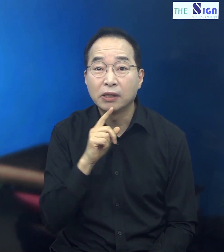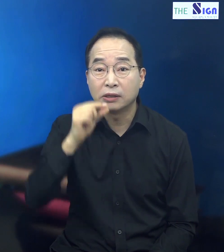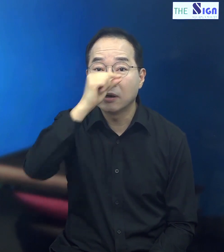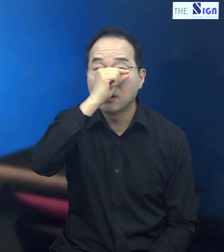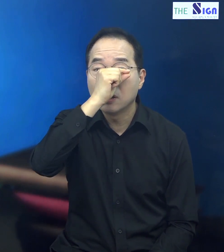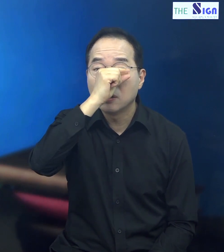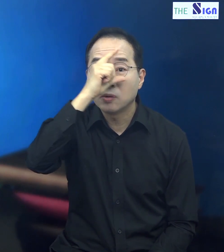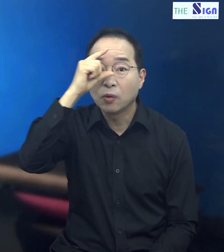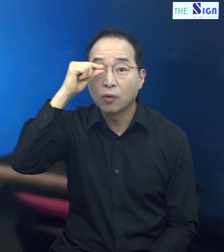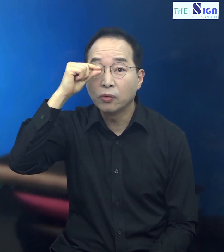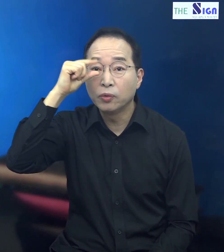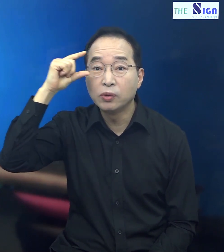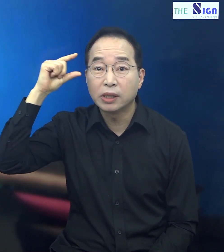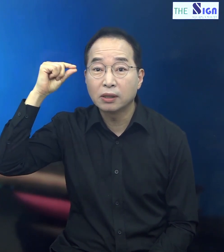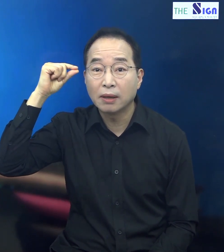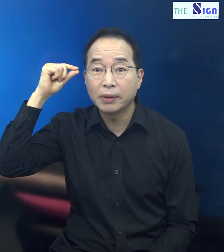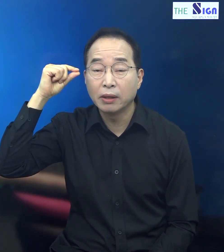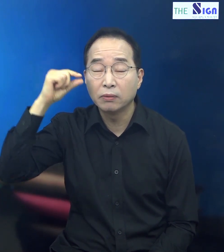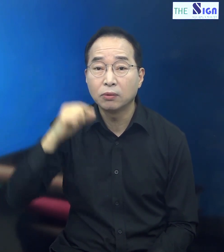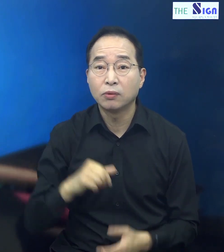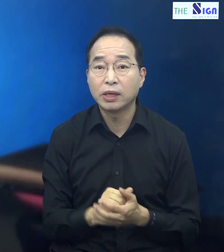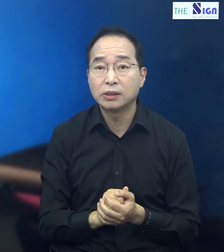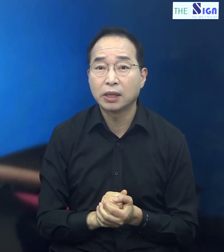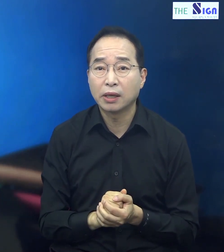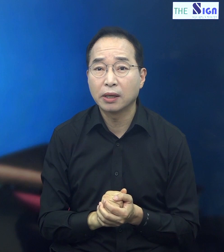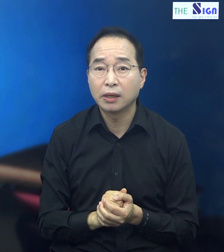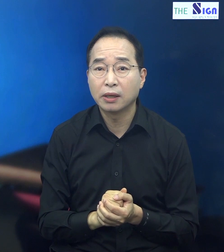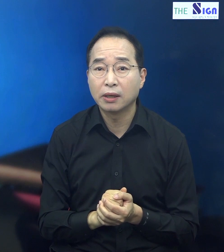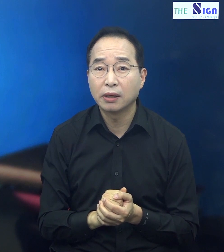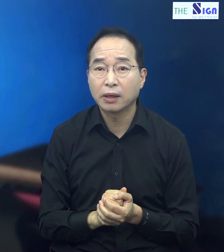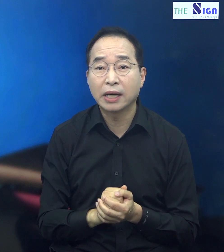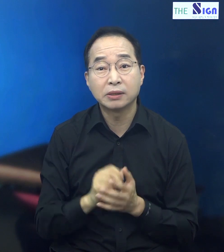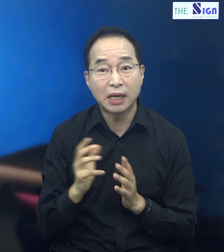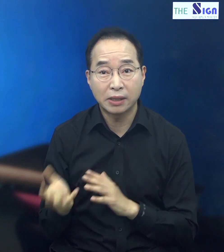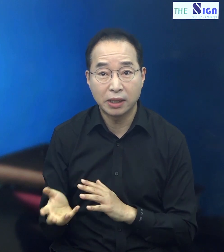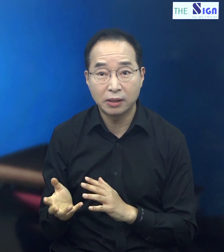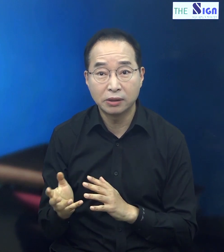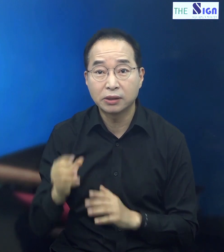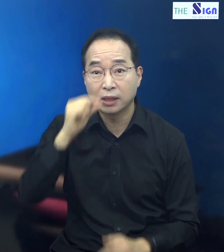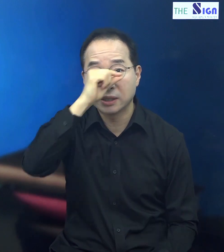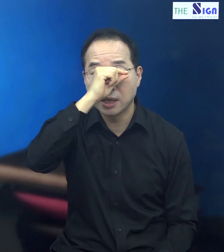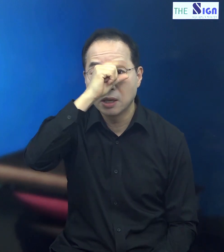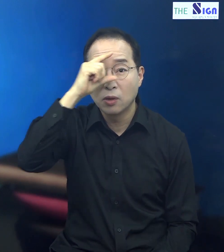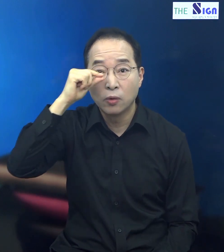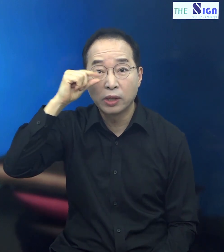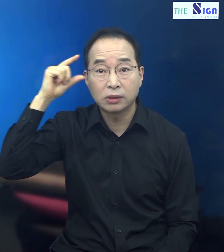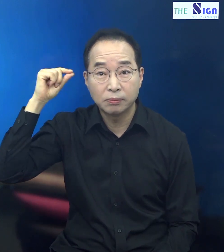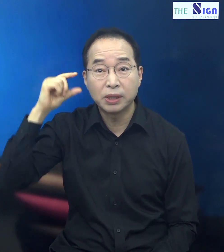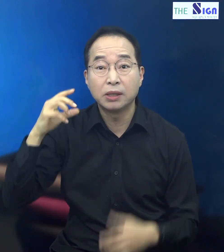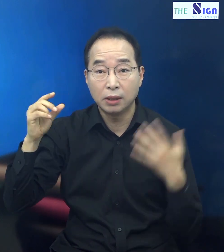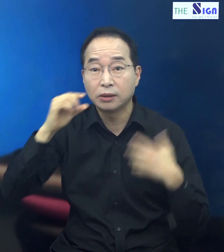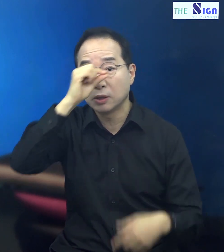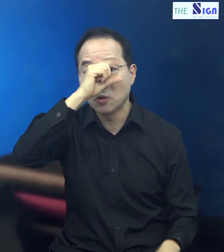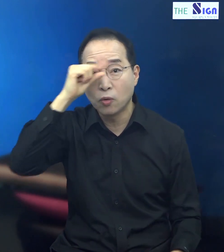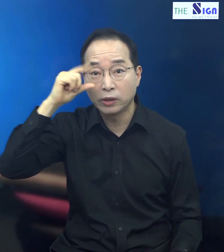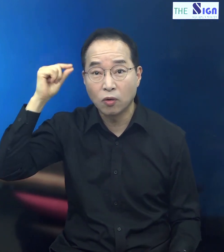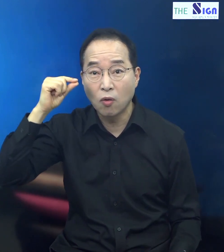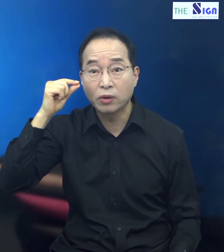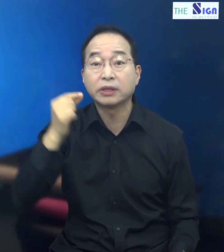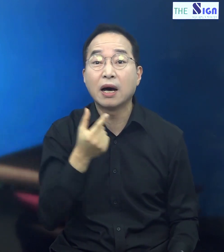그래서 요런 동작을 하면 여기 이제 가슴 가리개를 뜻할 때 이렇게 쓰는 비키니 할 때 요거 있고 그 다음에